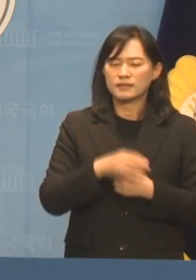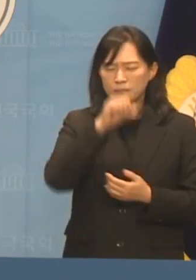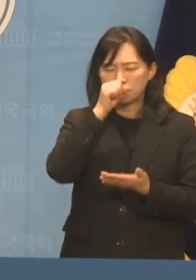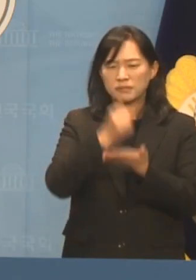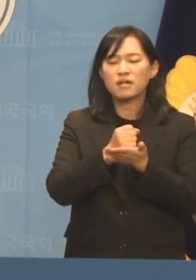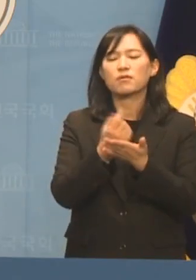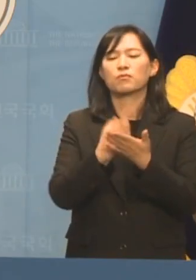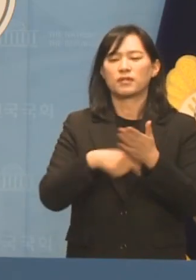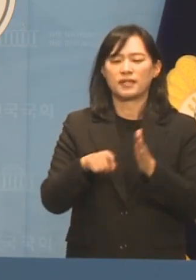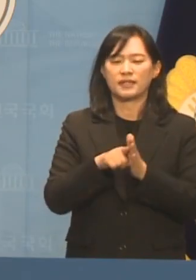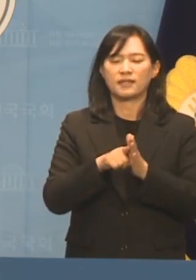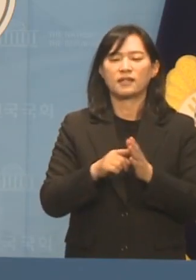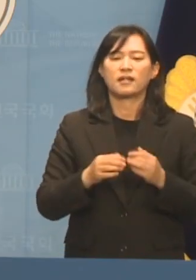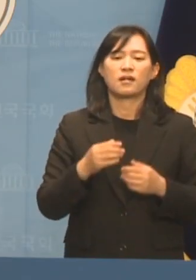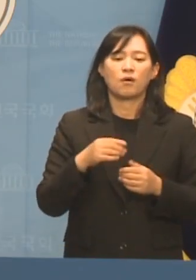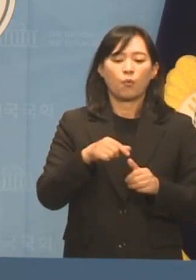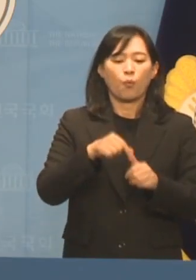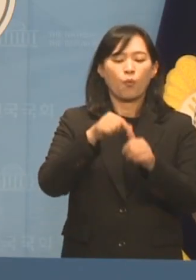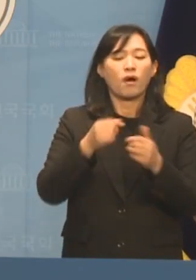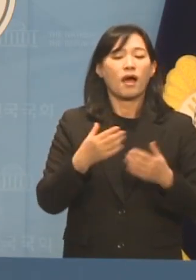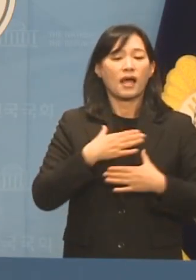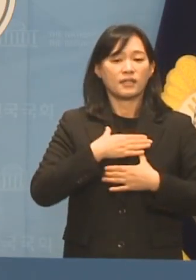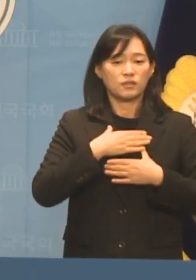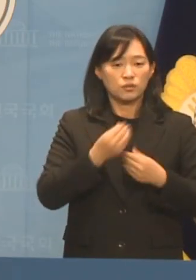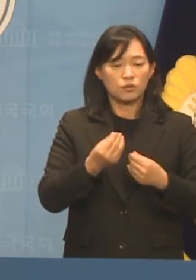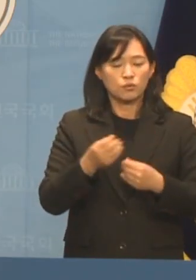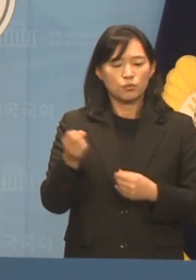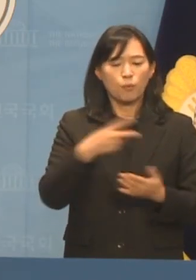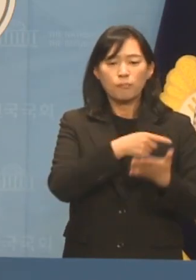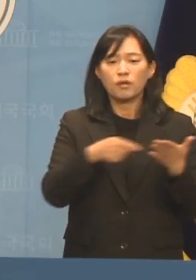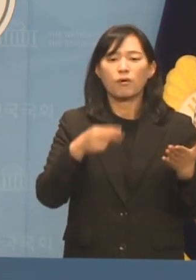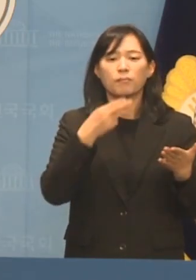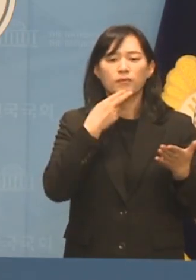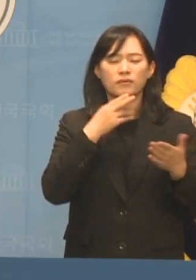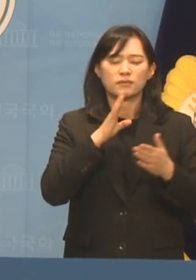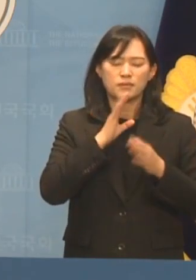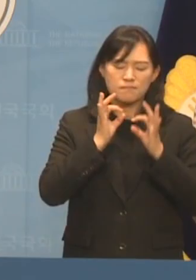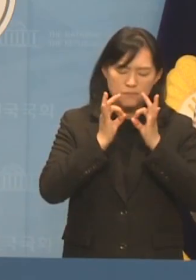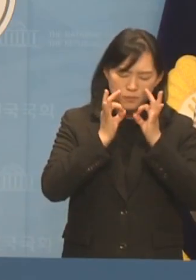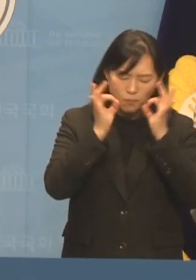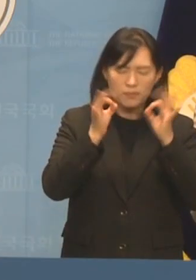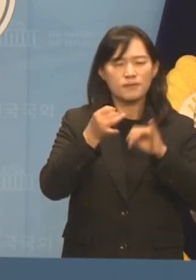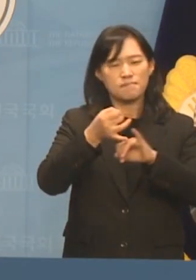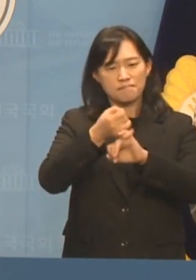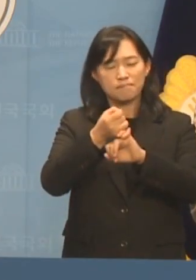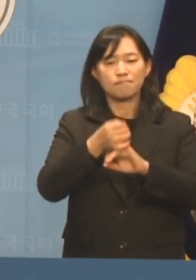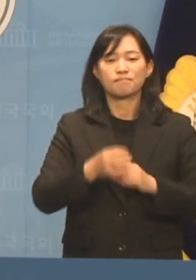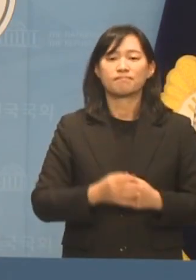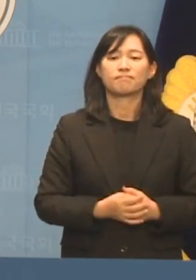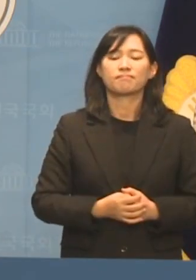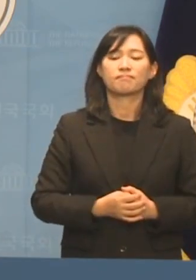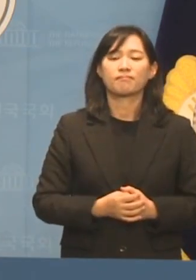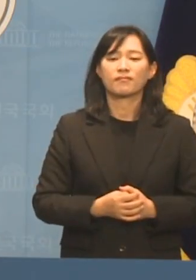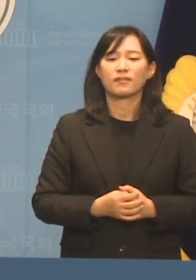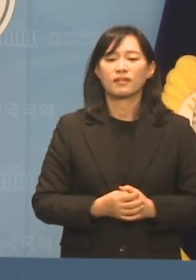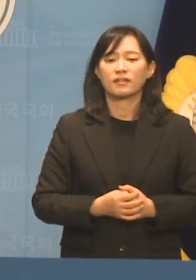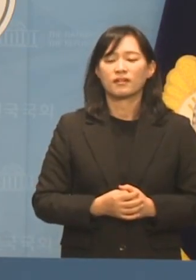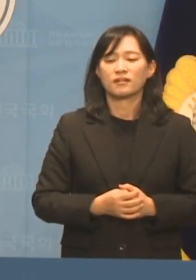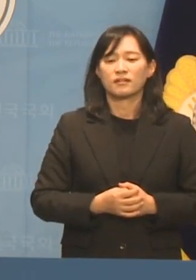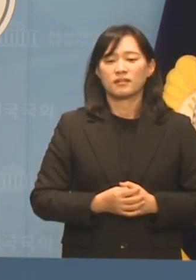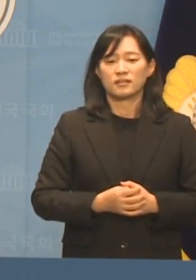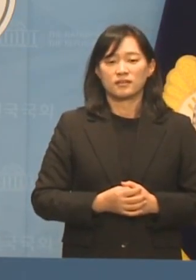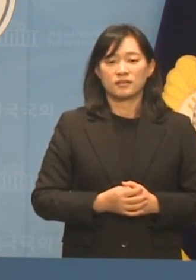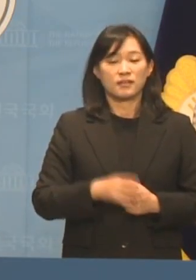통한 고용 안정과 점주들의 피해가 없도록 혼신의 노력을 기울이겠습니다.